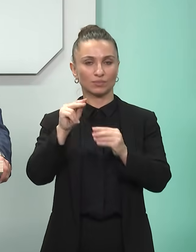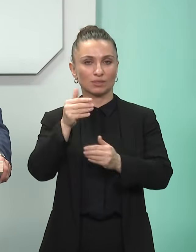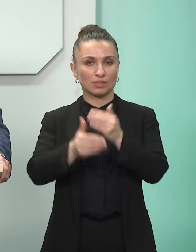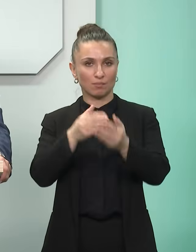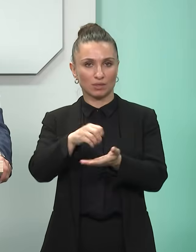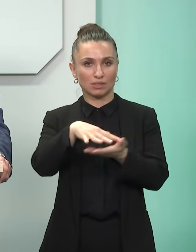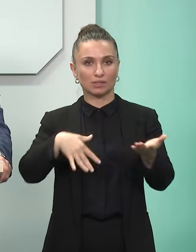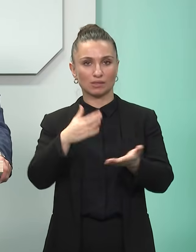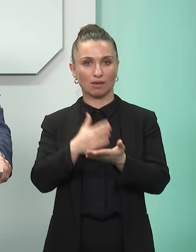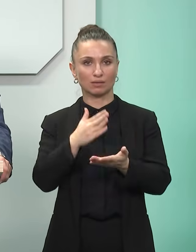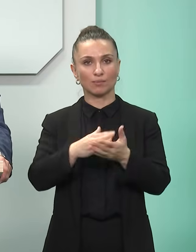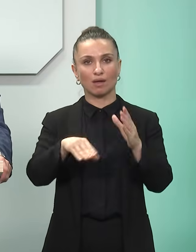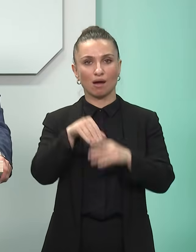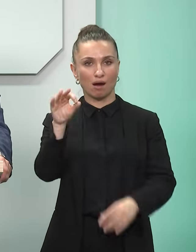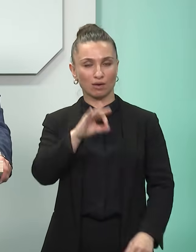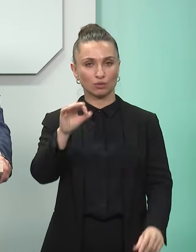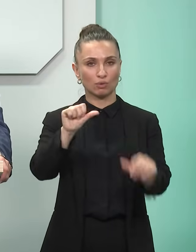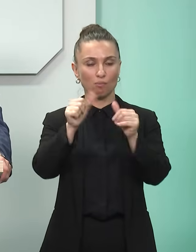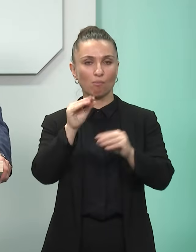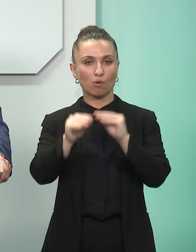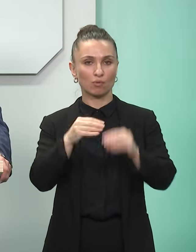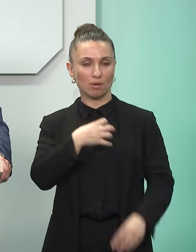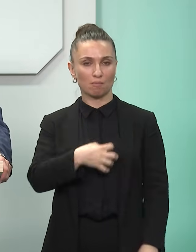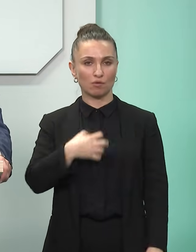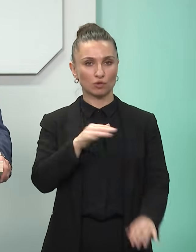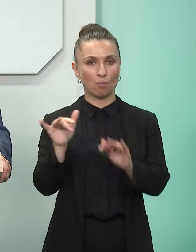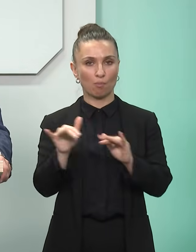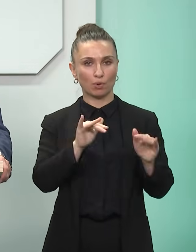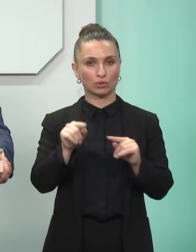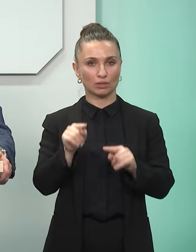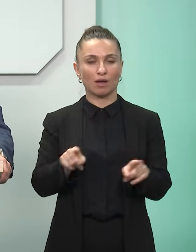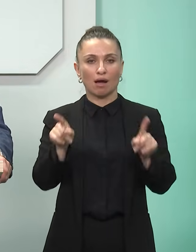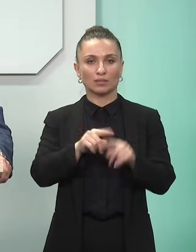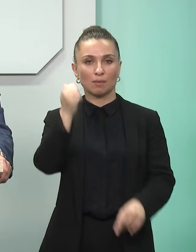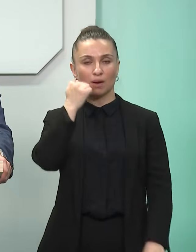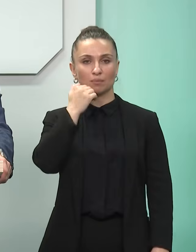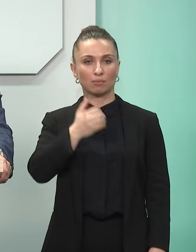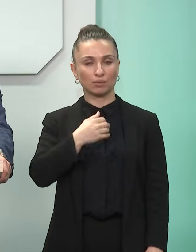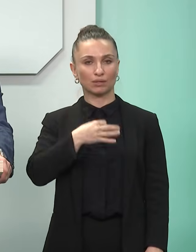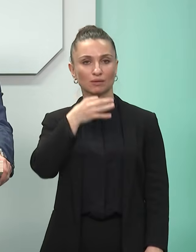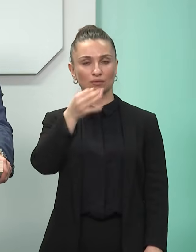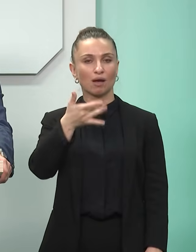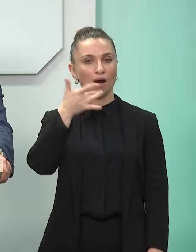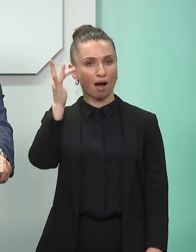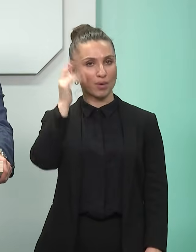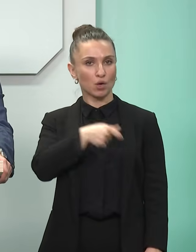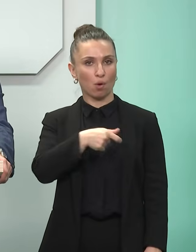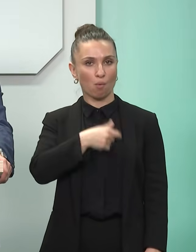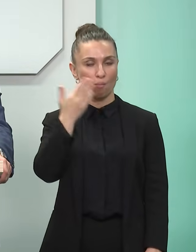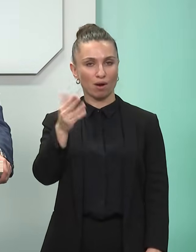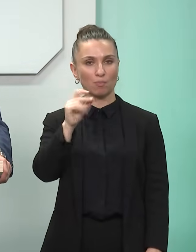წარმატებით გრძელდება არჩევნების მოდერნიზების მნიშვნელოვანი პროცესი. ასევე მინდა მადლობა გადაუხადო ამერიკულ